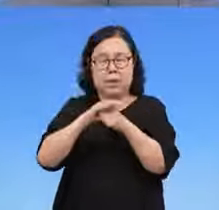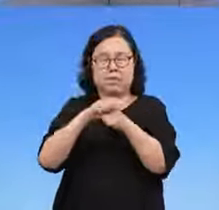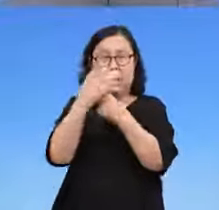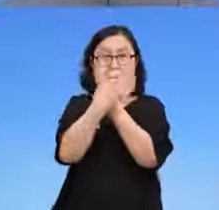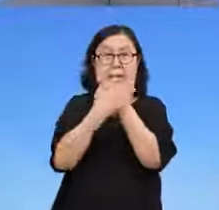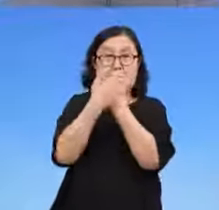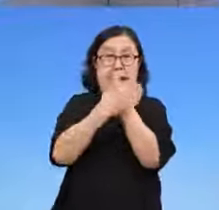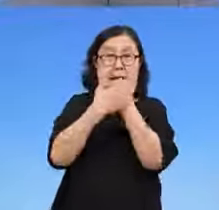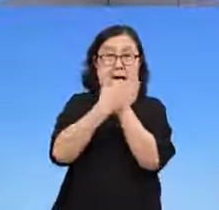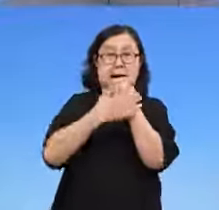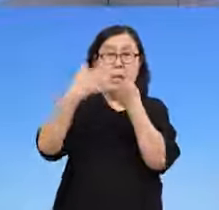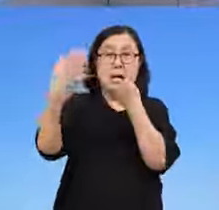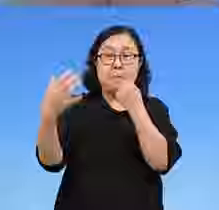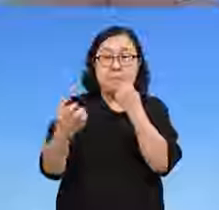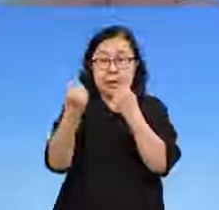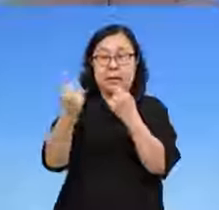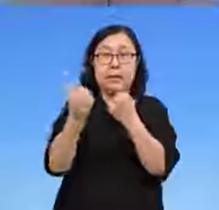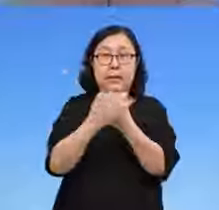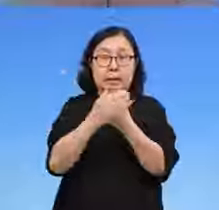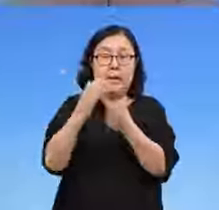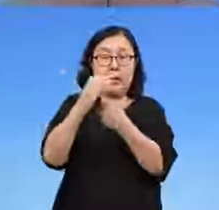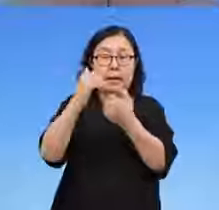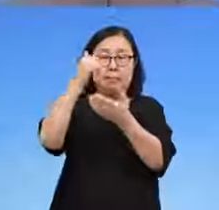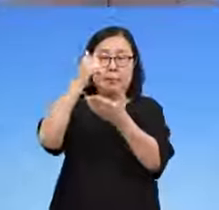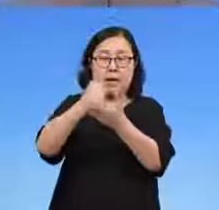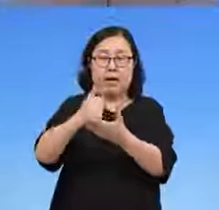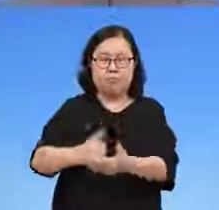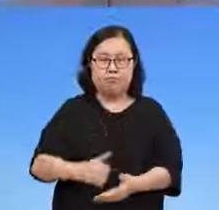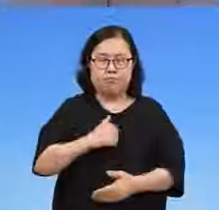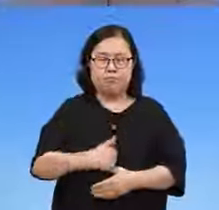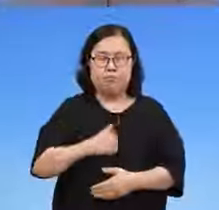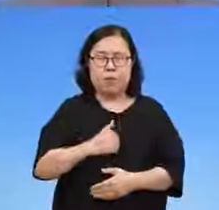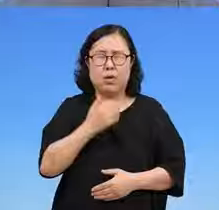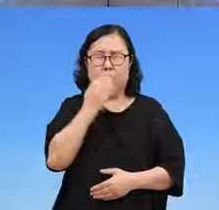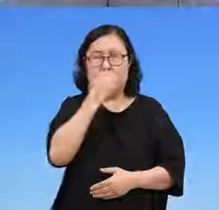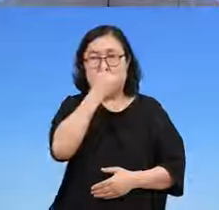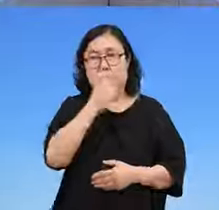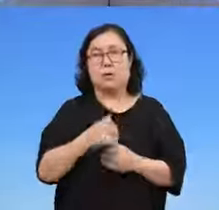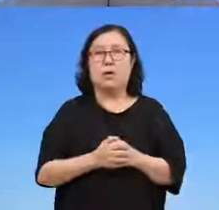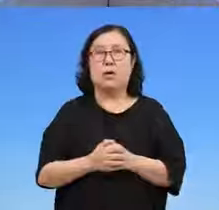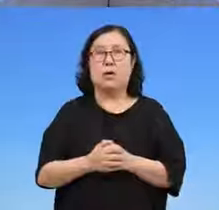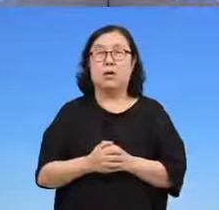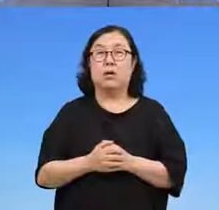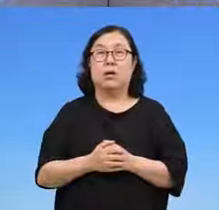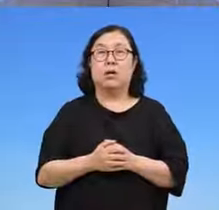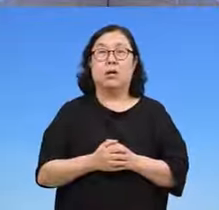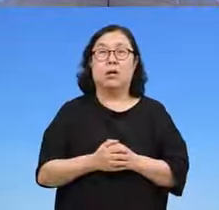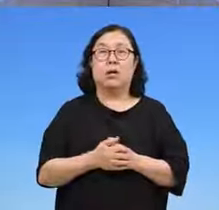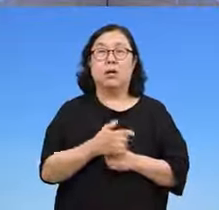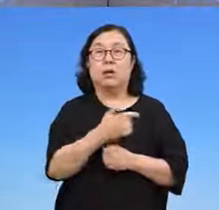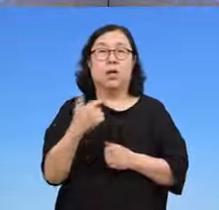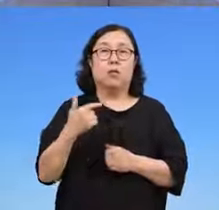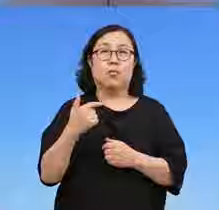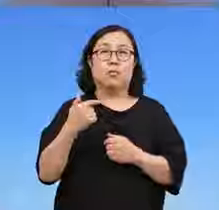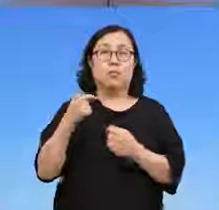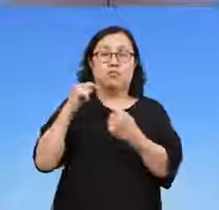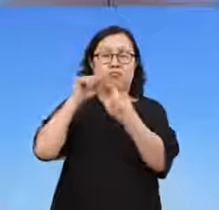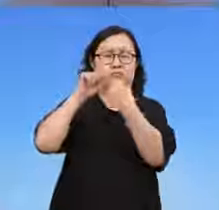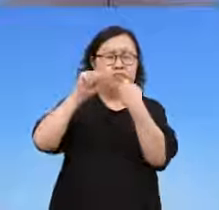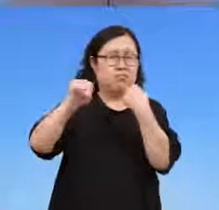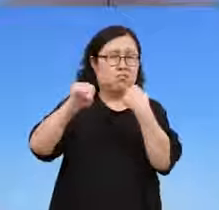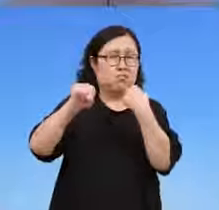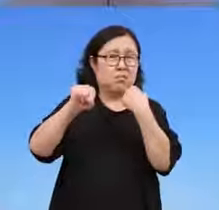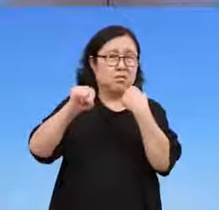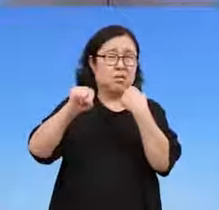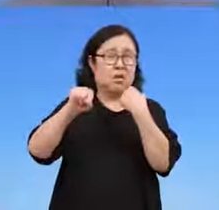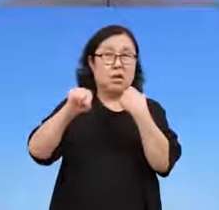안 죽고 요나서 4장에서 하나님께 성낼 수 있는 거 아닙니까? 너무너무 모순을 보이는 요나가